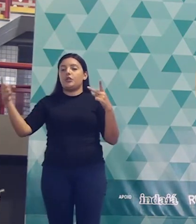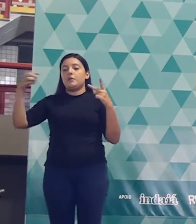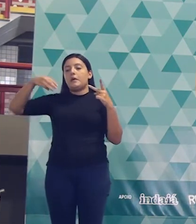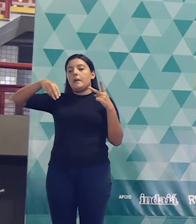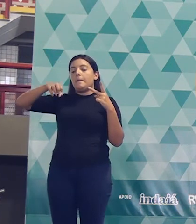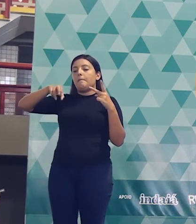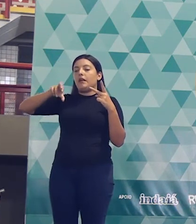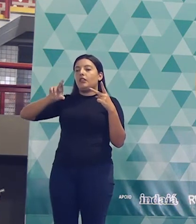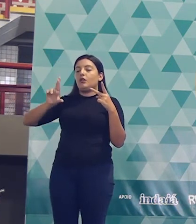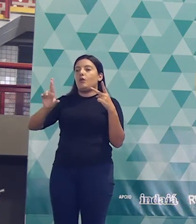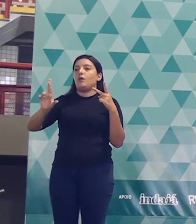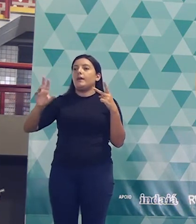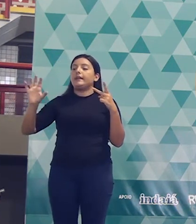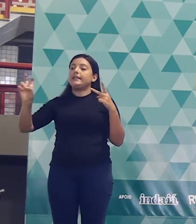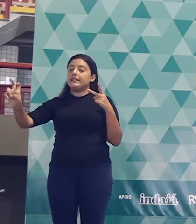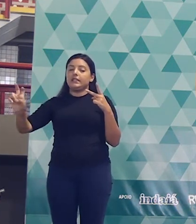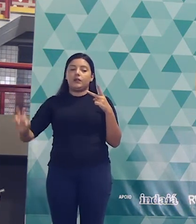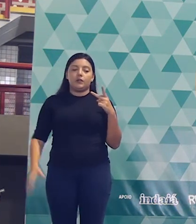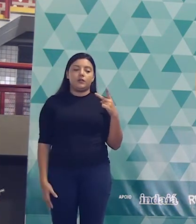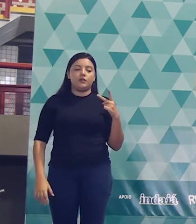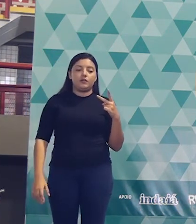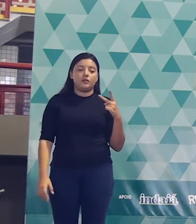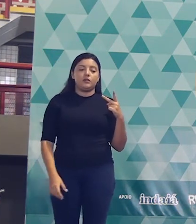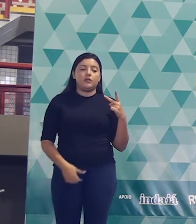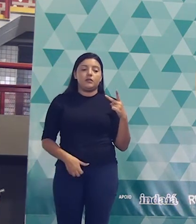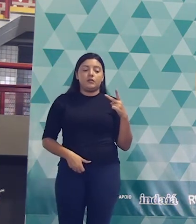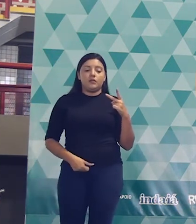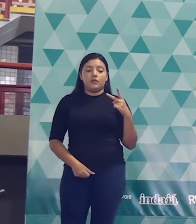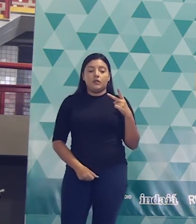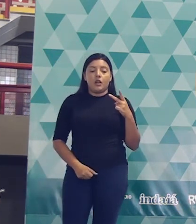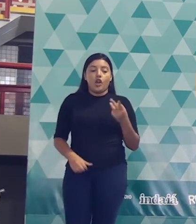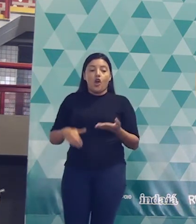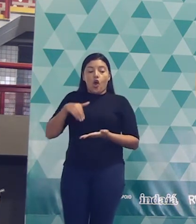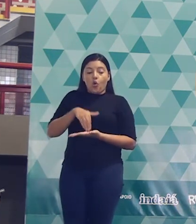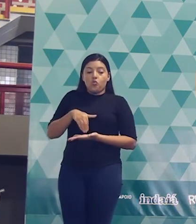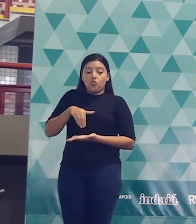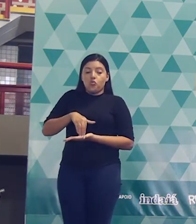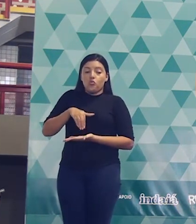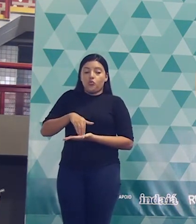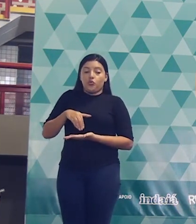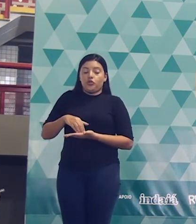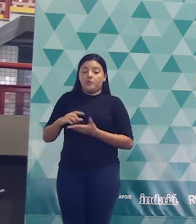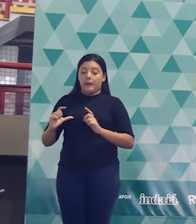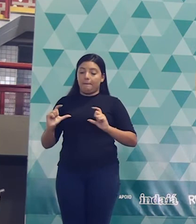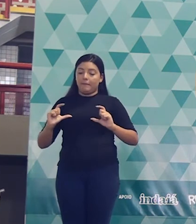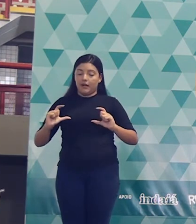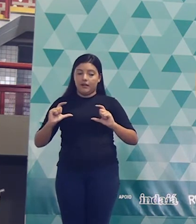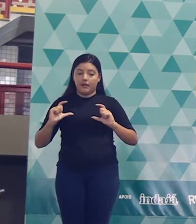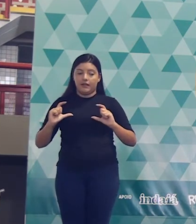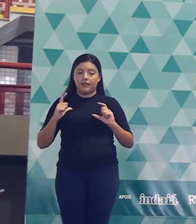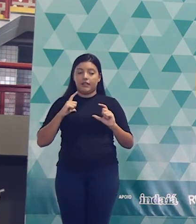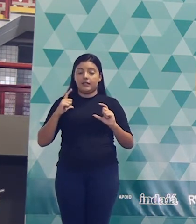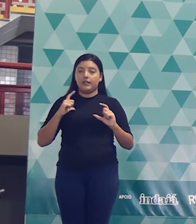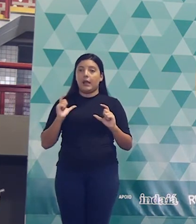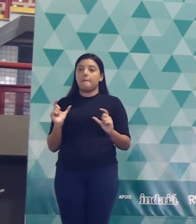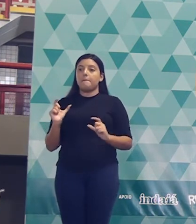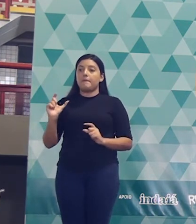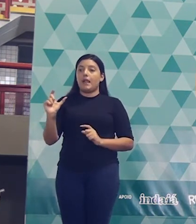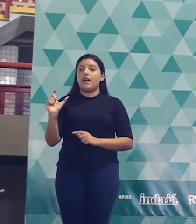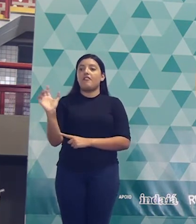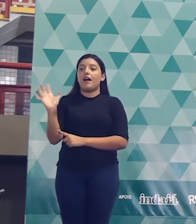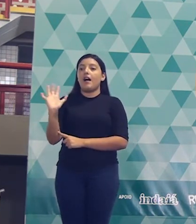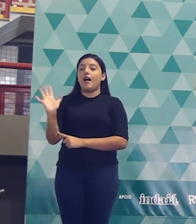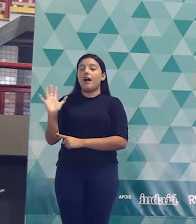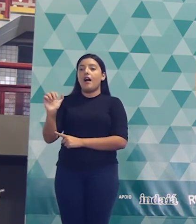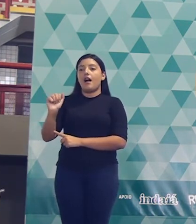aí acelera. Mergulha mucambos, os mangos molhados. E a última estrofe aí, tem 2 palavrinhas,